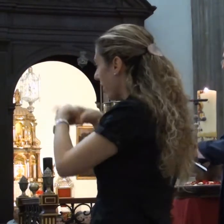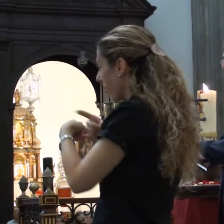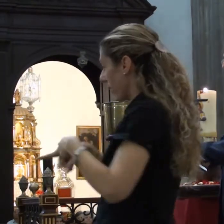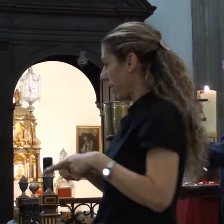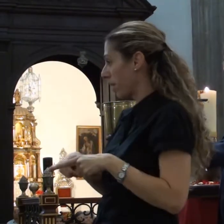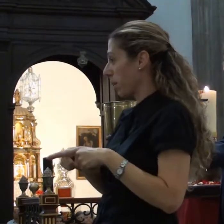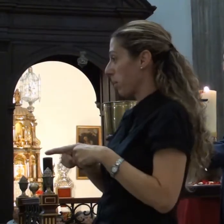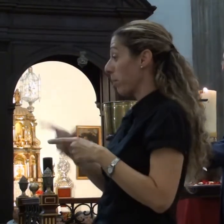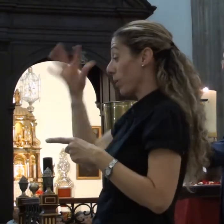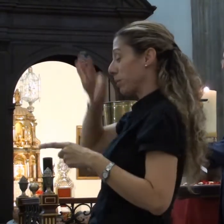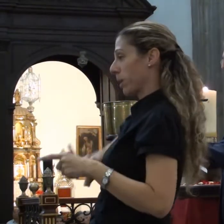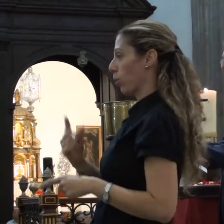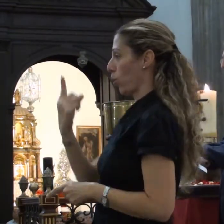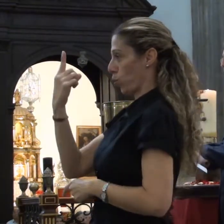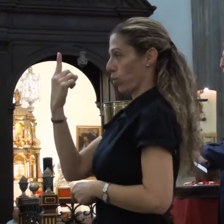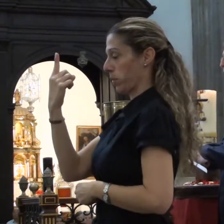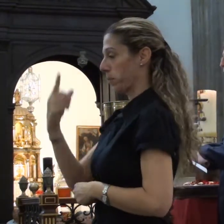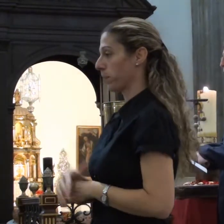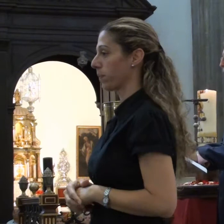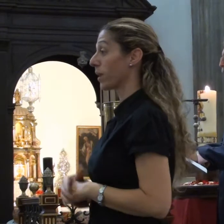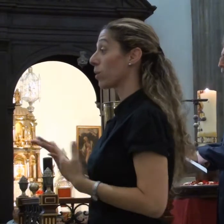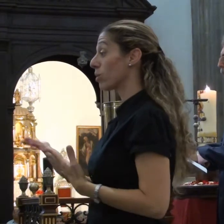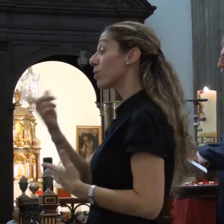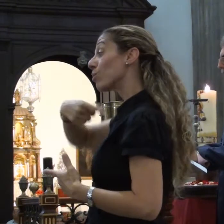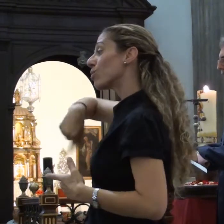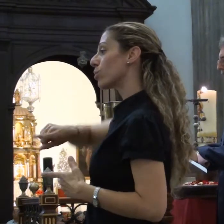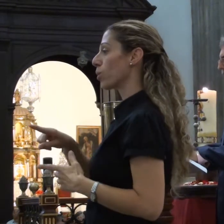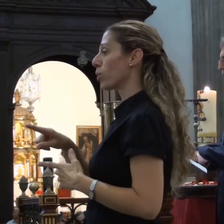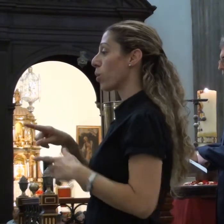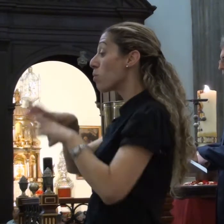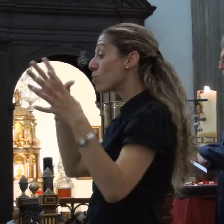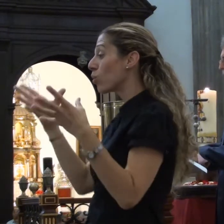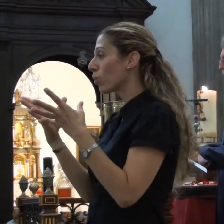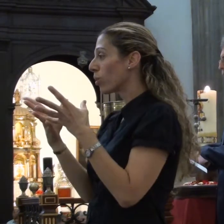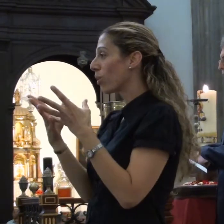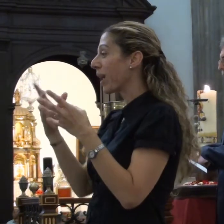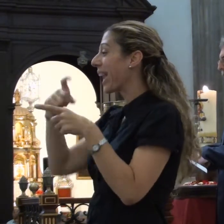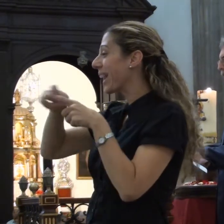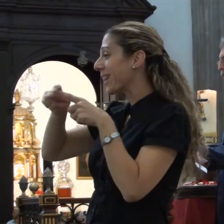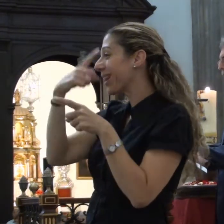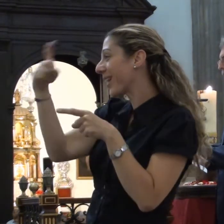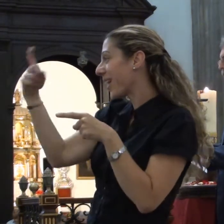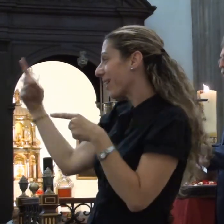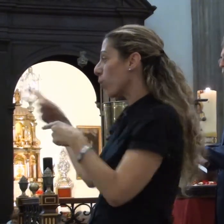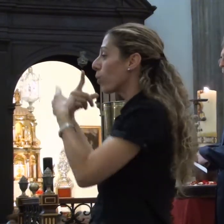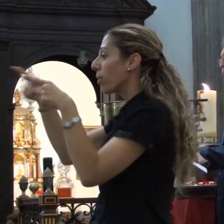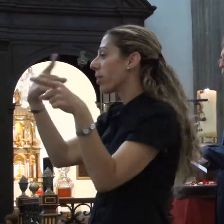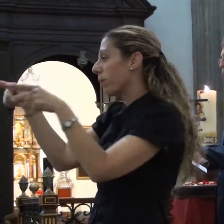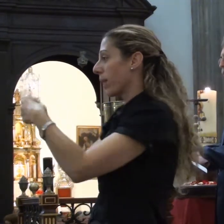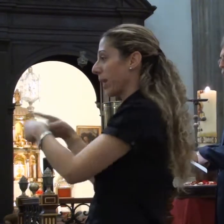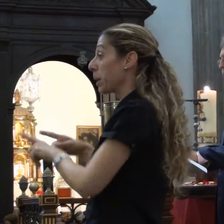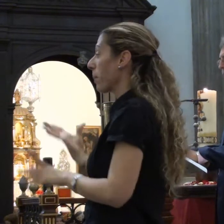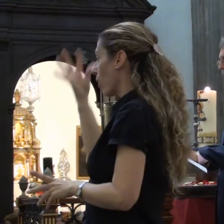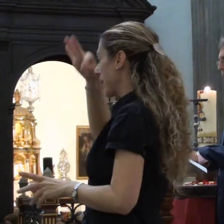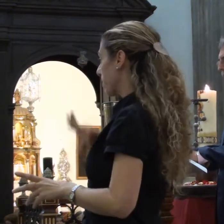mismo por tanto somos lugares diferentes de una única iglesia en lo que el espíritu ha depositado